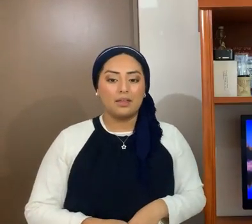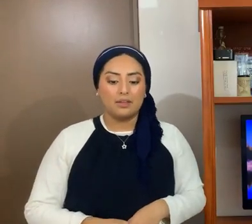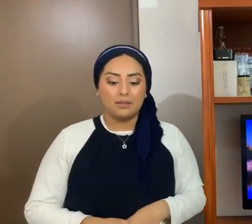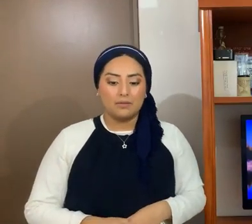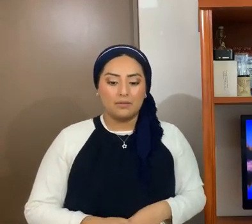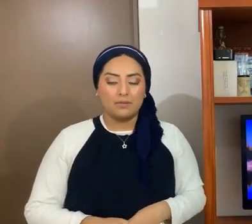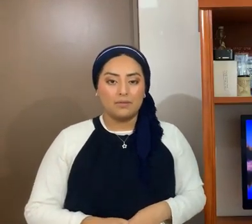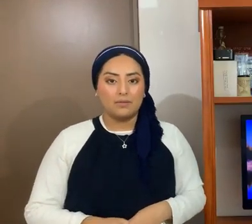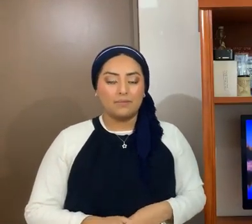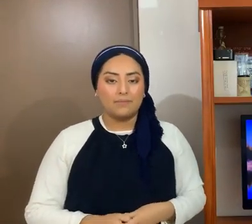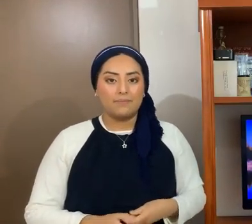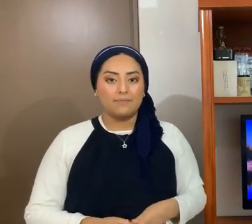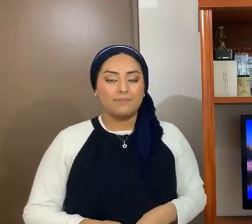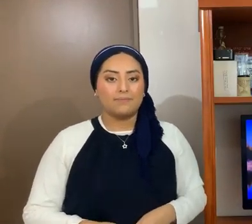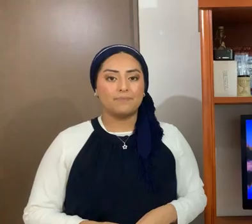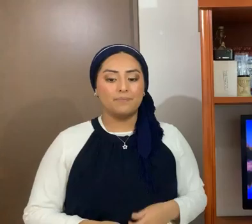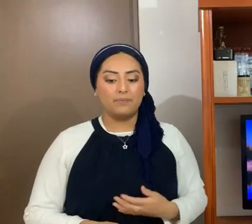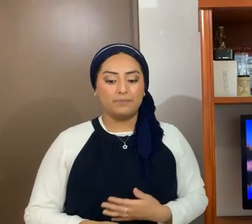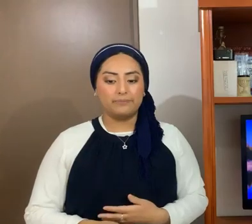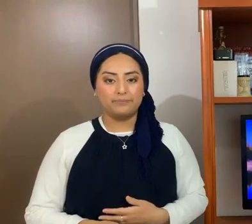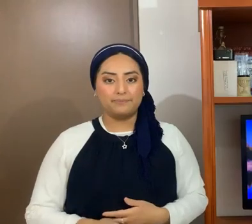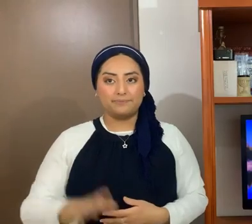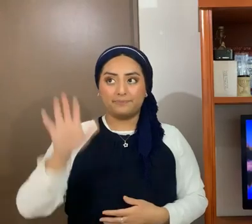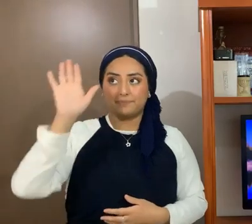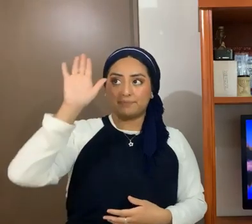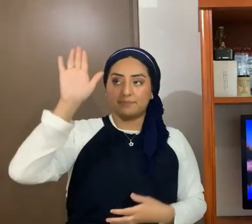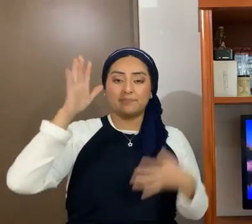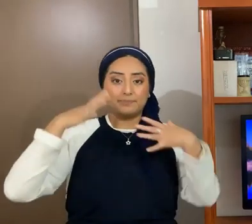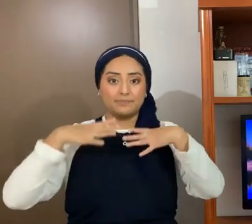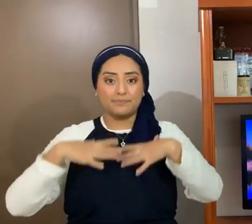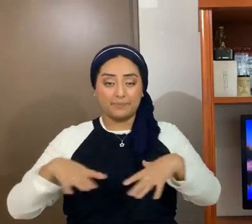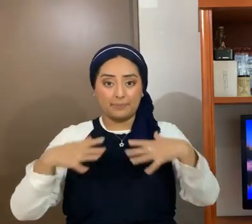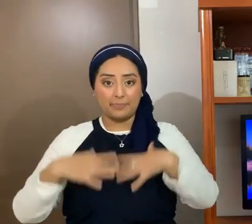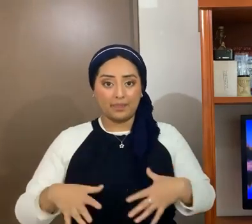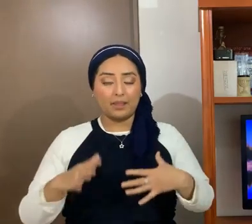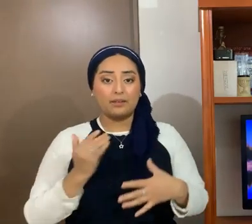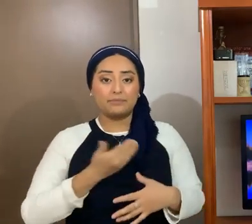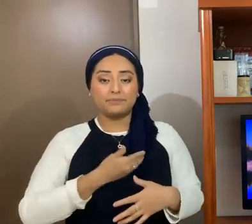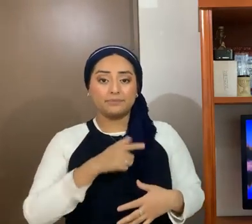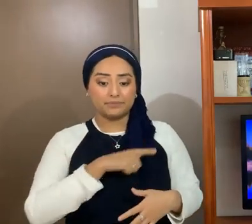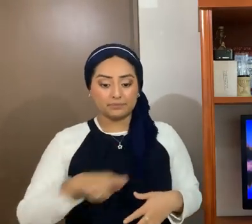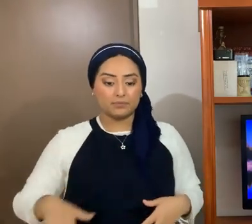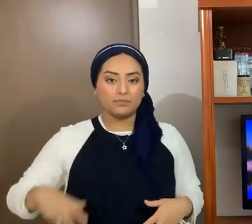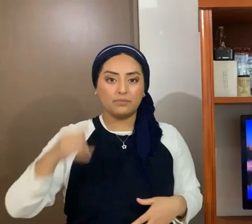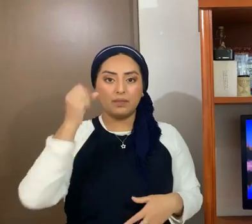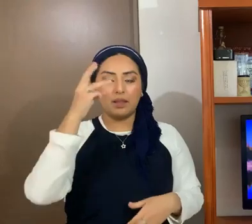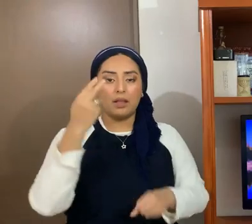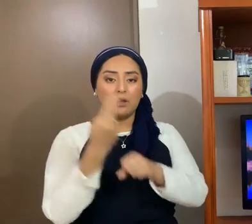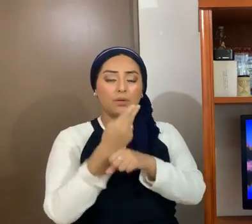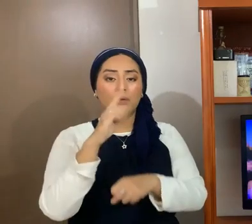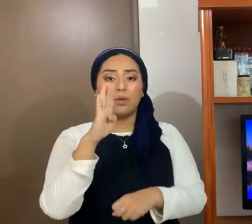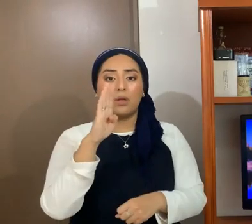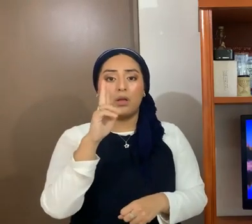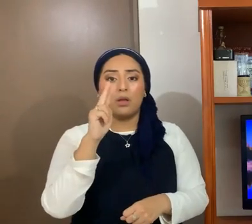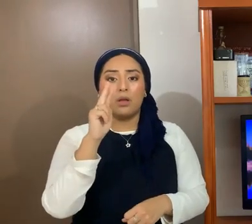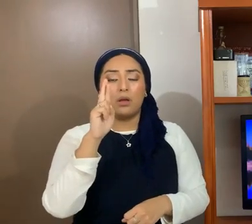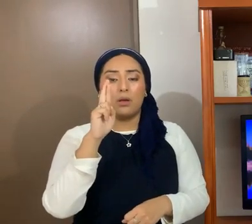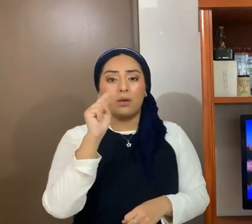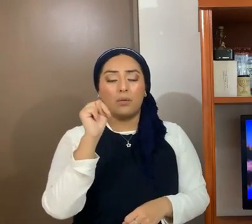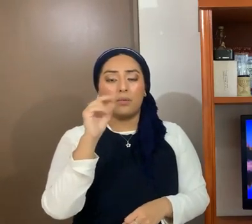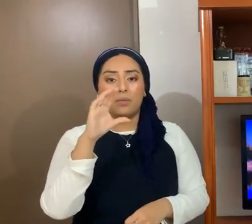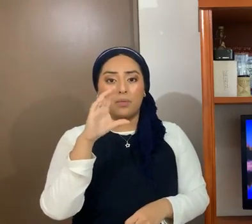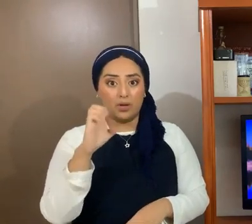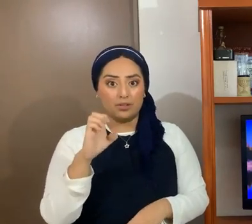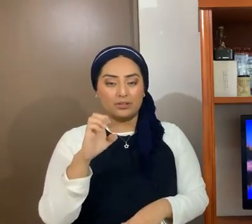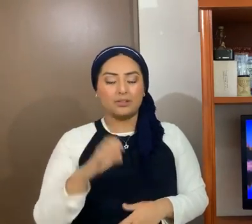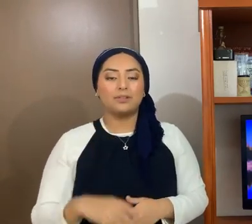Yahshua HaMashiach, búsquenlo, está en este canal. En su vestimenta, nuestro Adón Yahshua utiliza el bronce, como el mar de